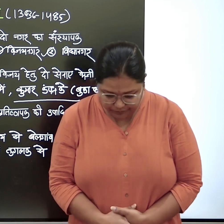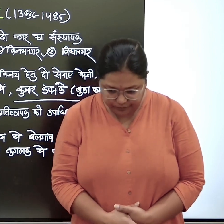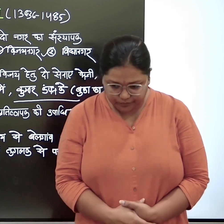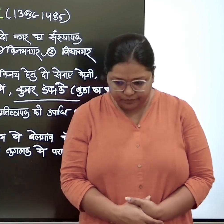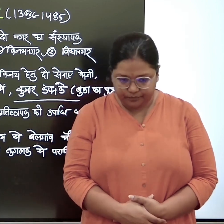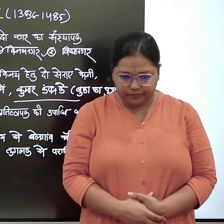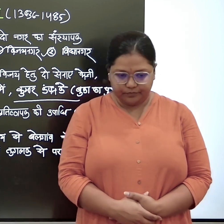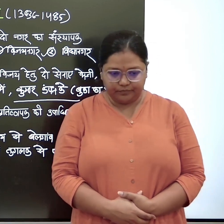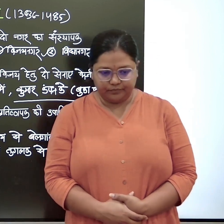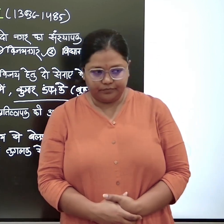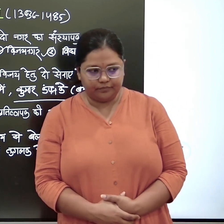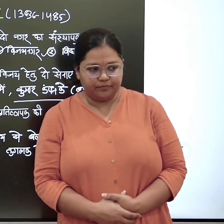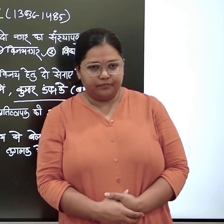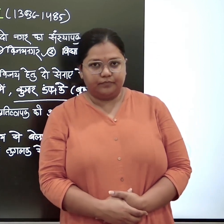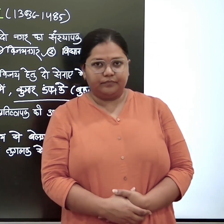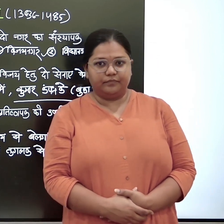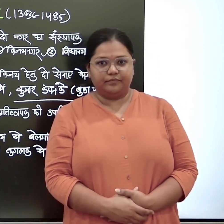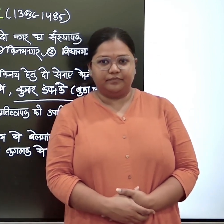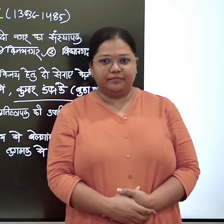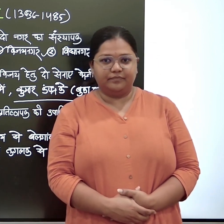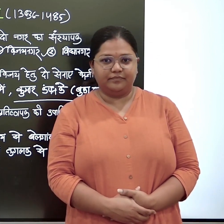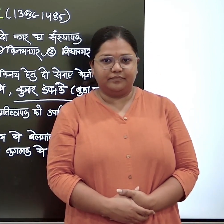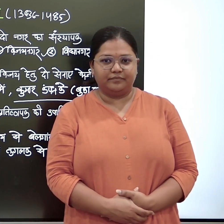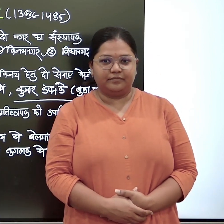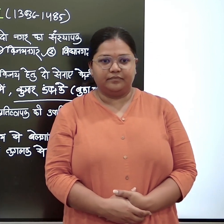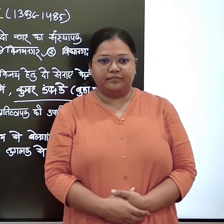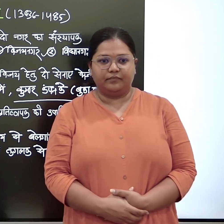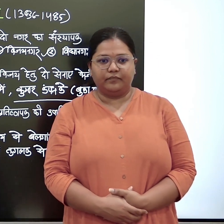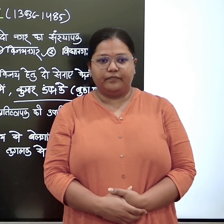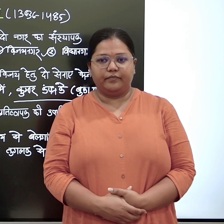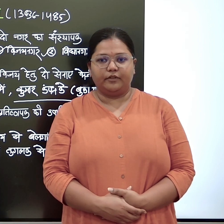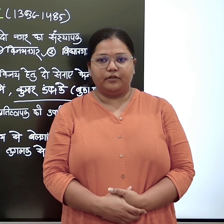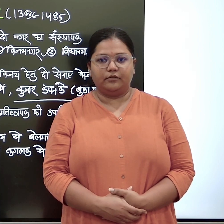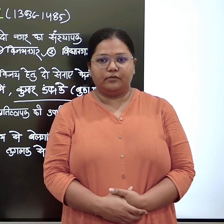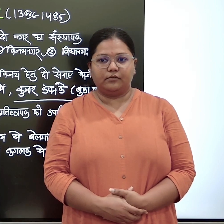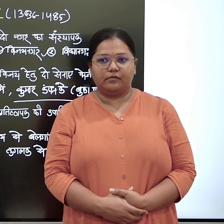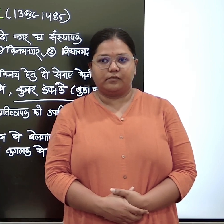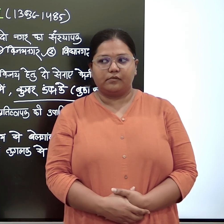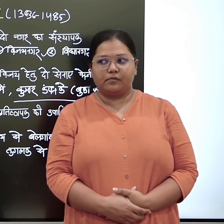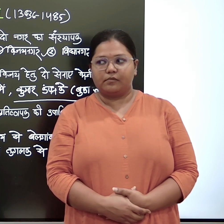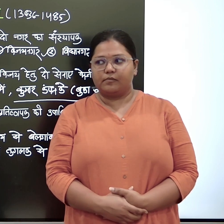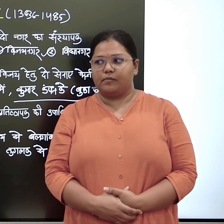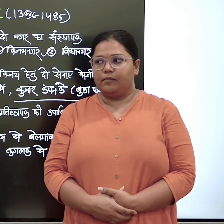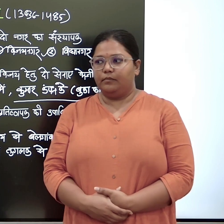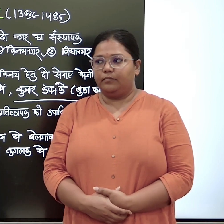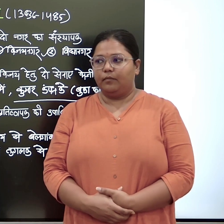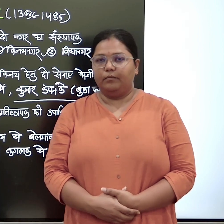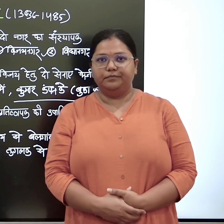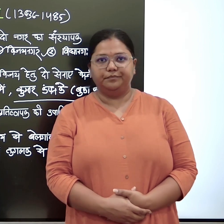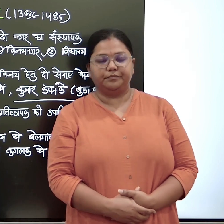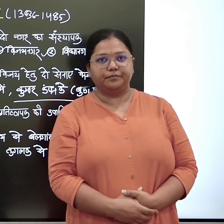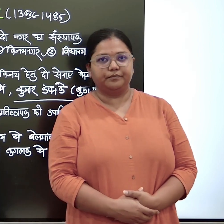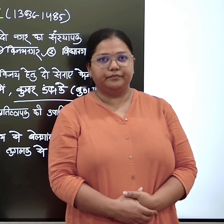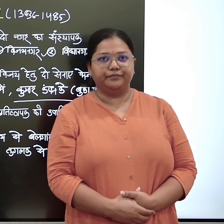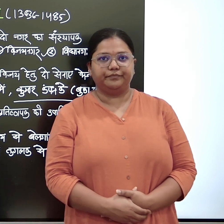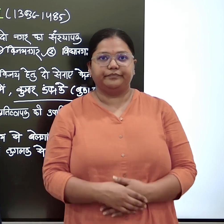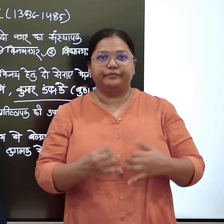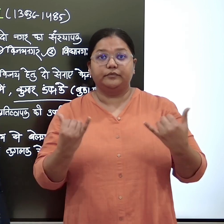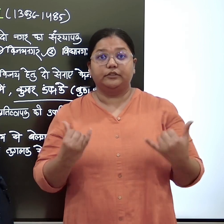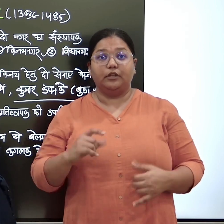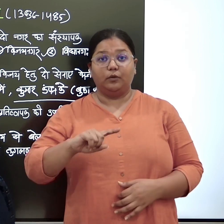नेतृत्व में, ठीक। आगे आते हैं, अब हरिहर प्रथम हो गए, अब बुक्का प्रथम। नेक्स्ट